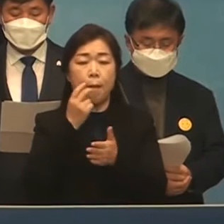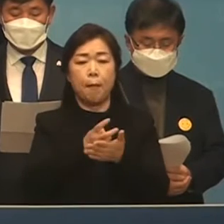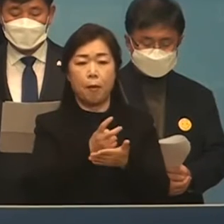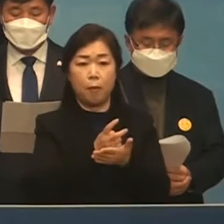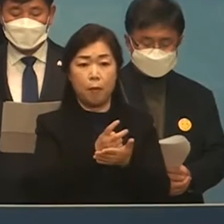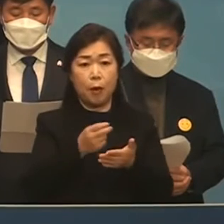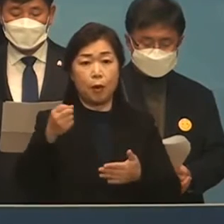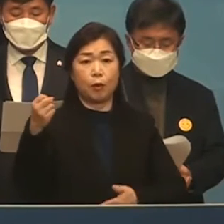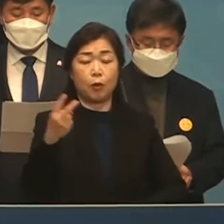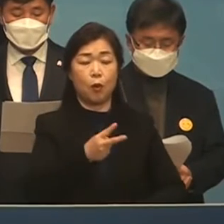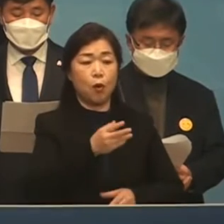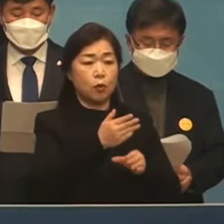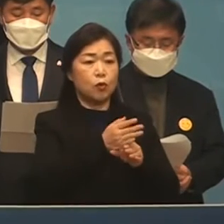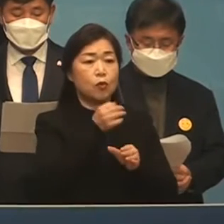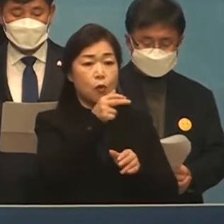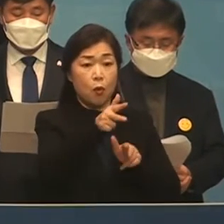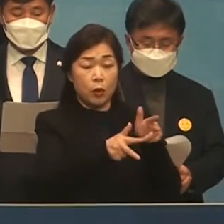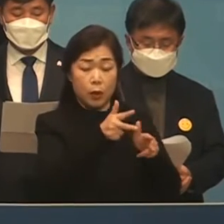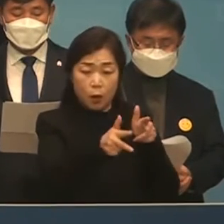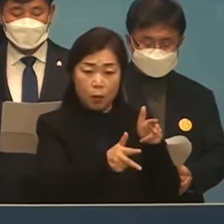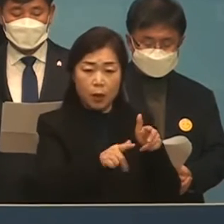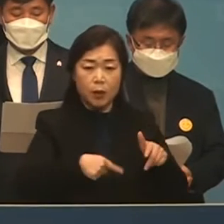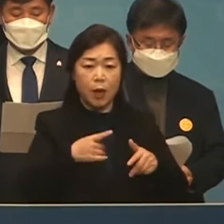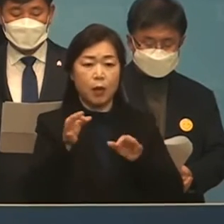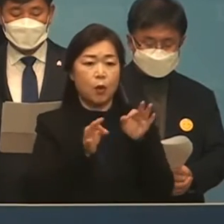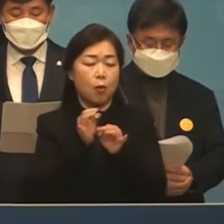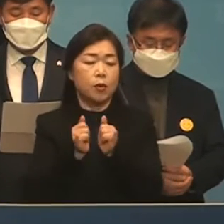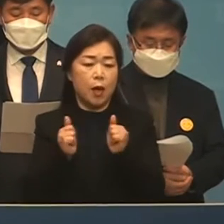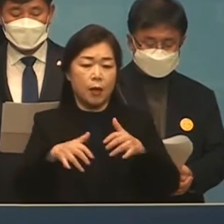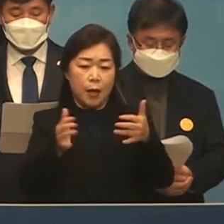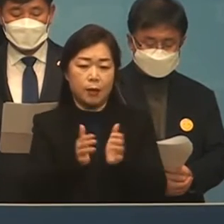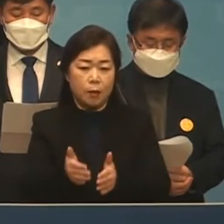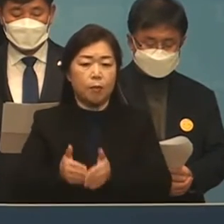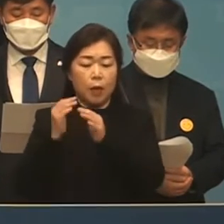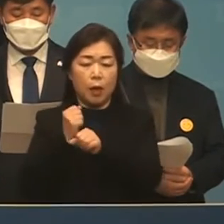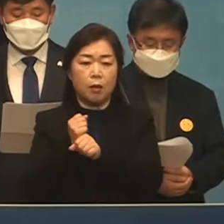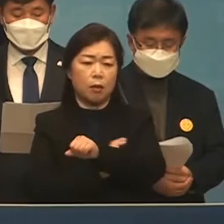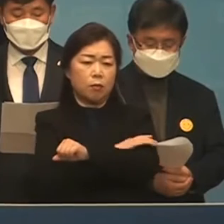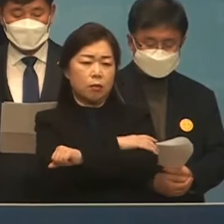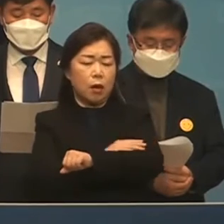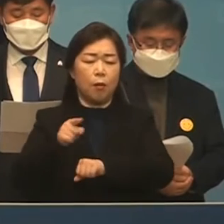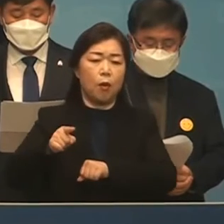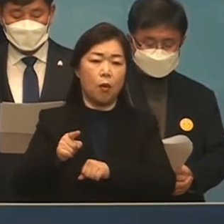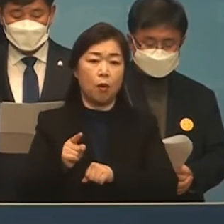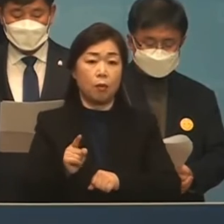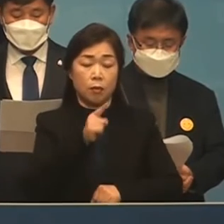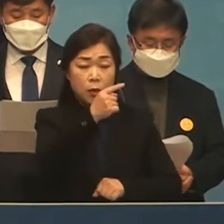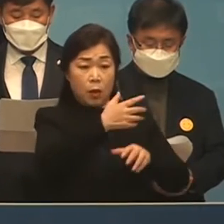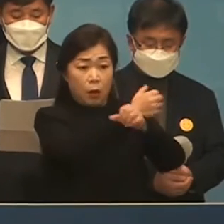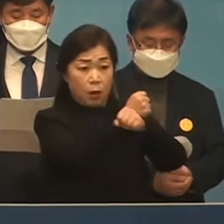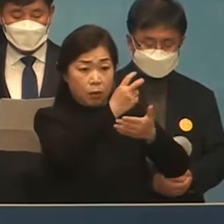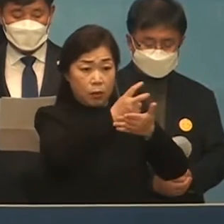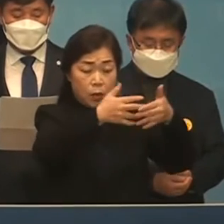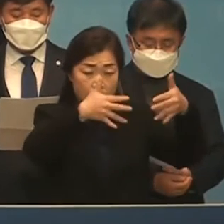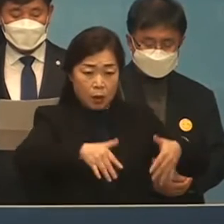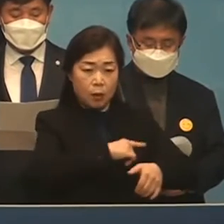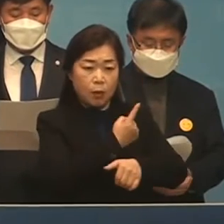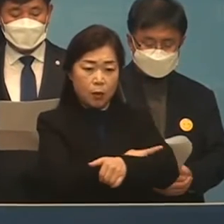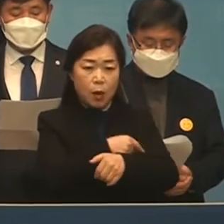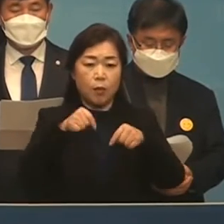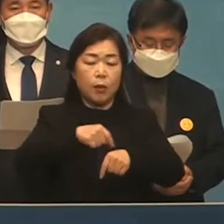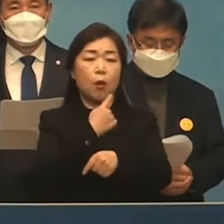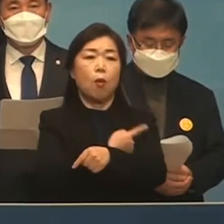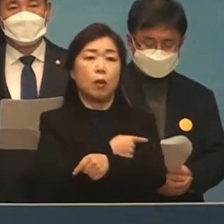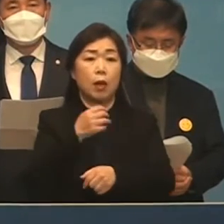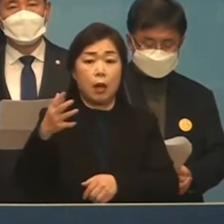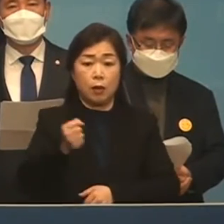법률, 중소기업 및 자영업자들이 단체를 결성해 우월적 지위의 원청업체와 교섭을 할 수 있도록 협상권을